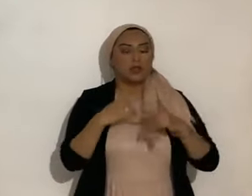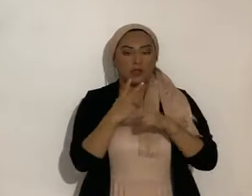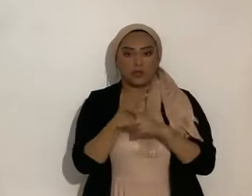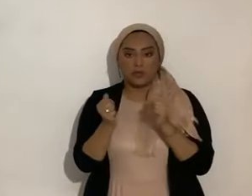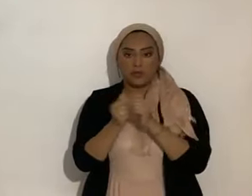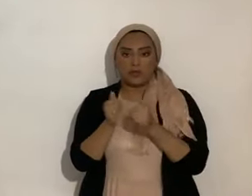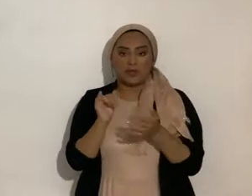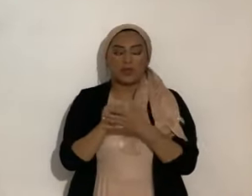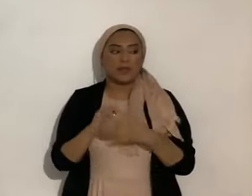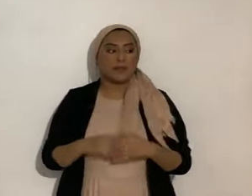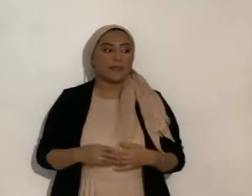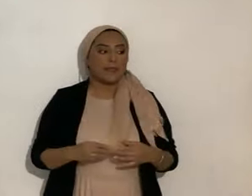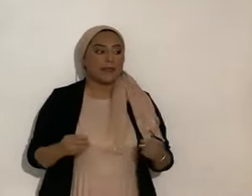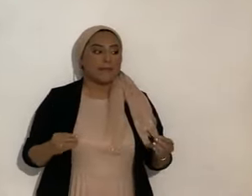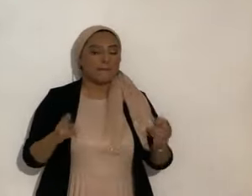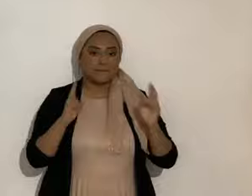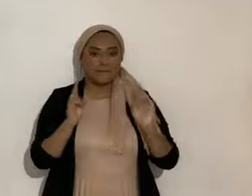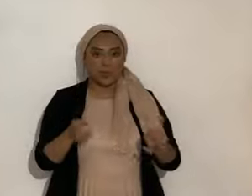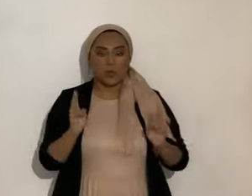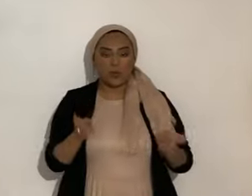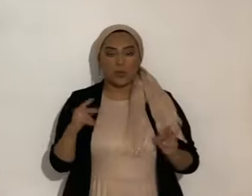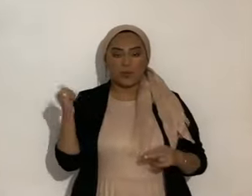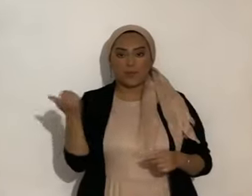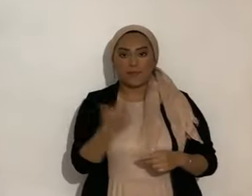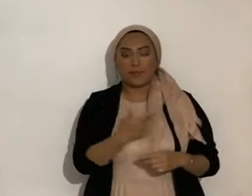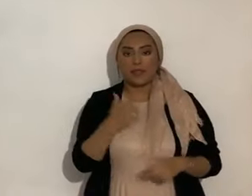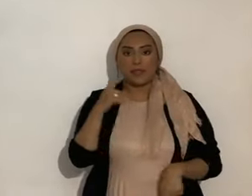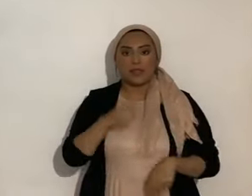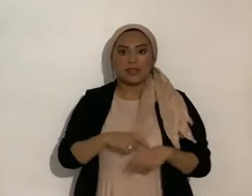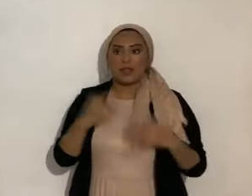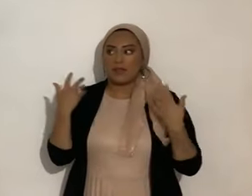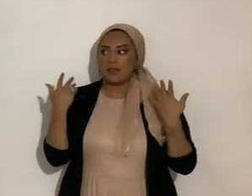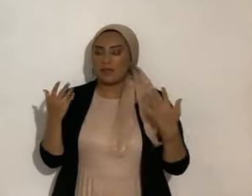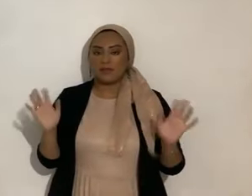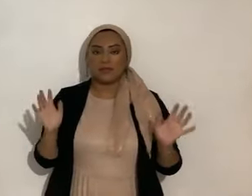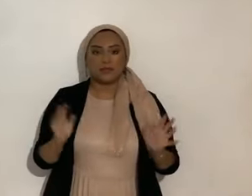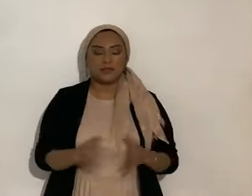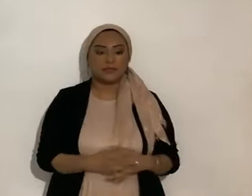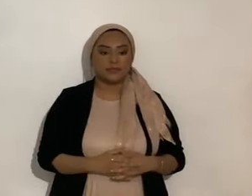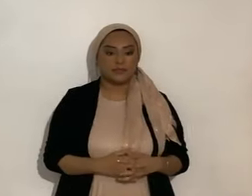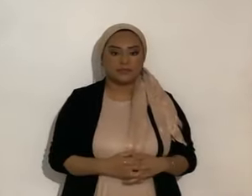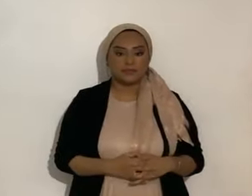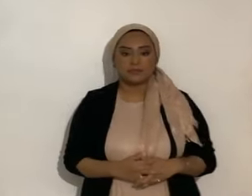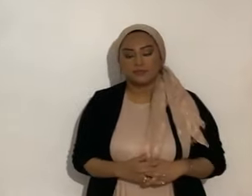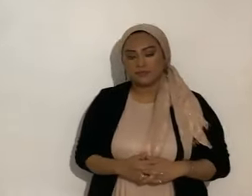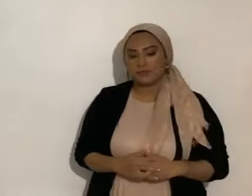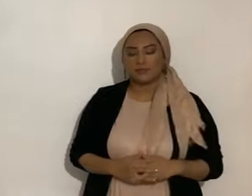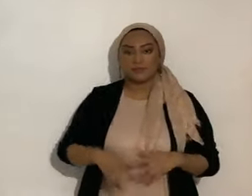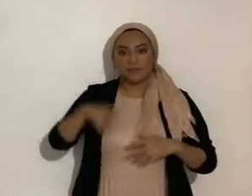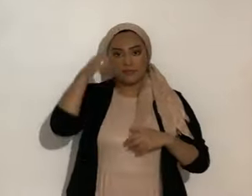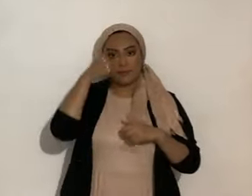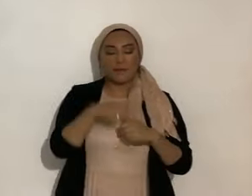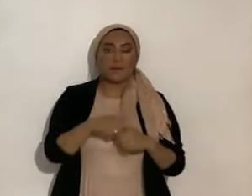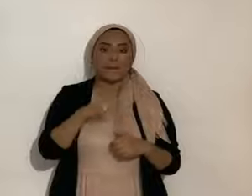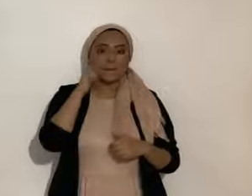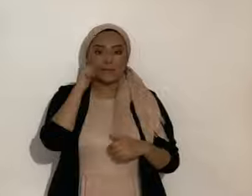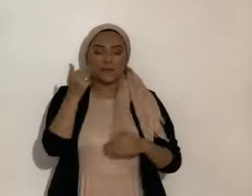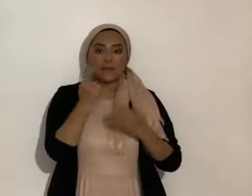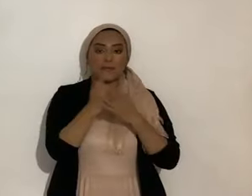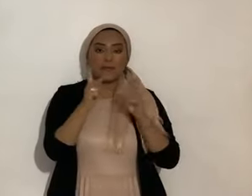ello. Entonces, más apresurar el paso todos. El tiempo ya no es nada, hermanos, aquí. ¿Sí? Recuerden mañana